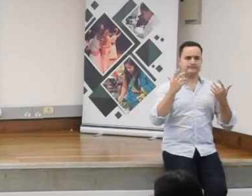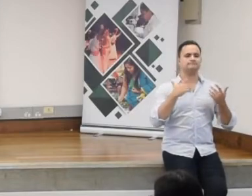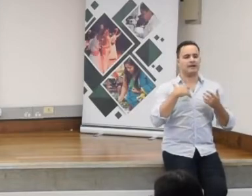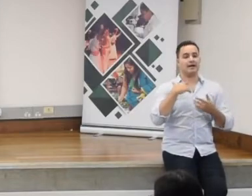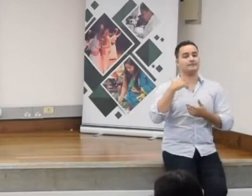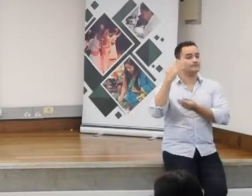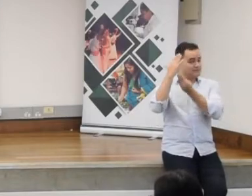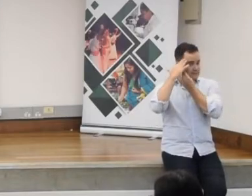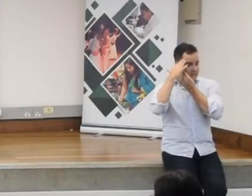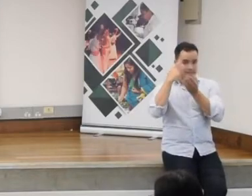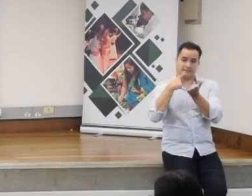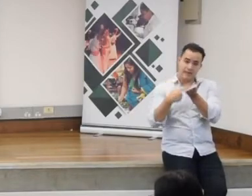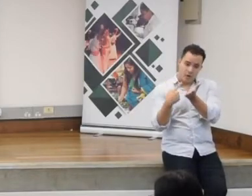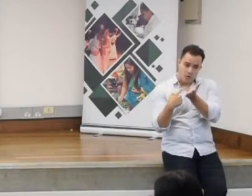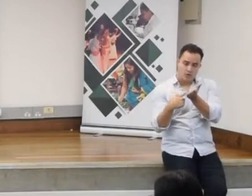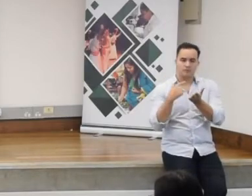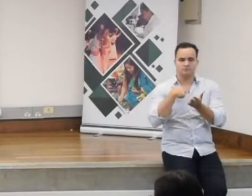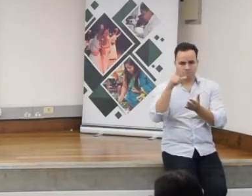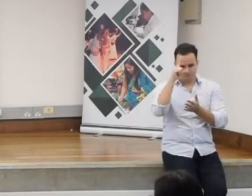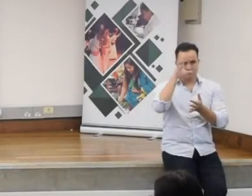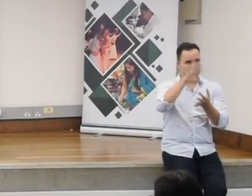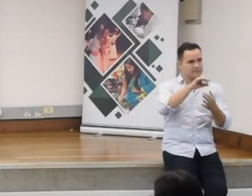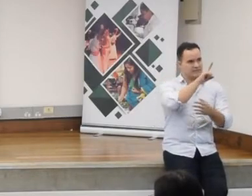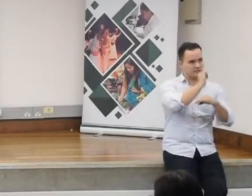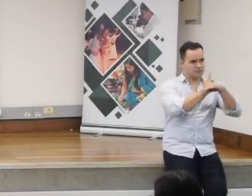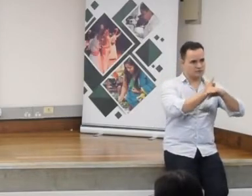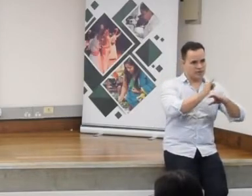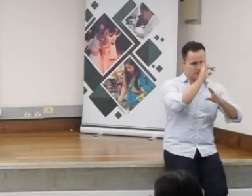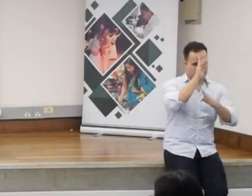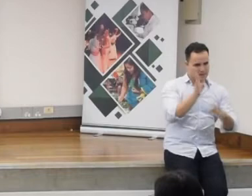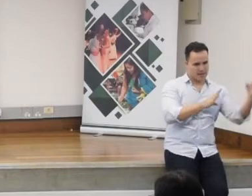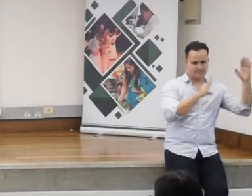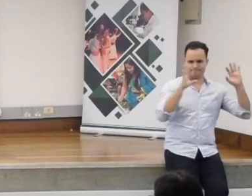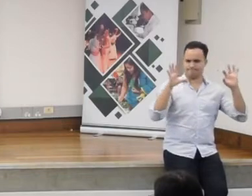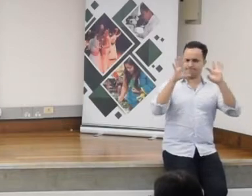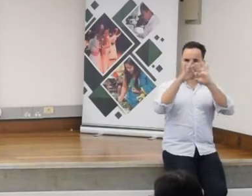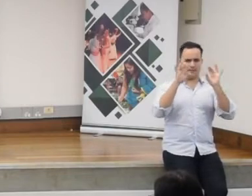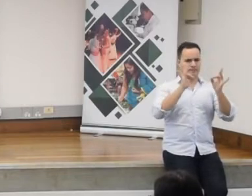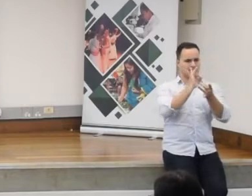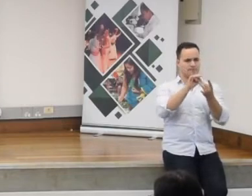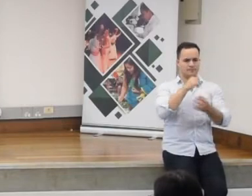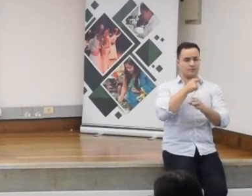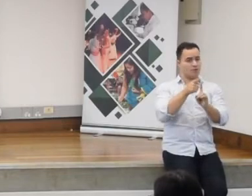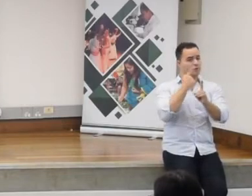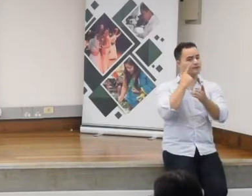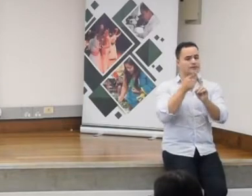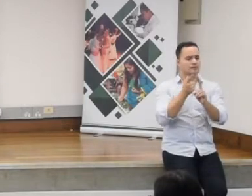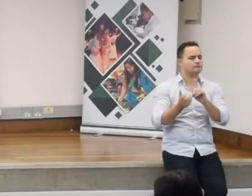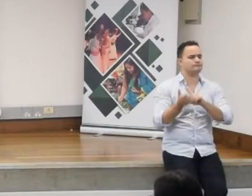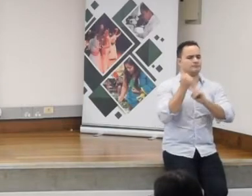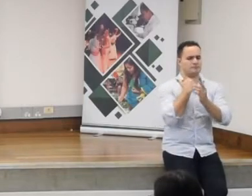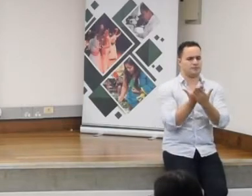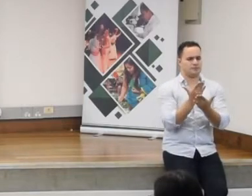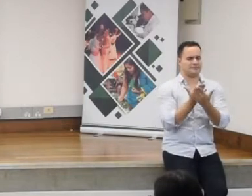de Saberes en el marco del Plan de Acción Institucional, que es un proyecto que busca concebir una política epistémica mucho más